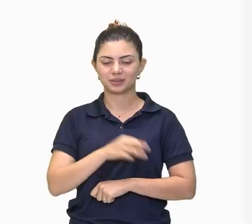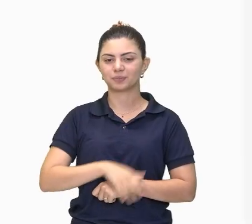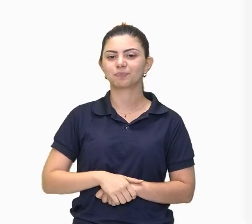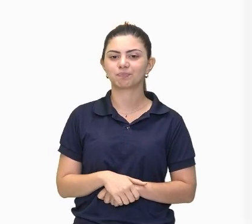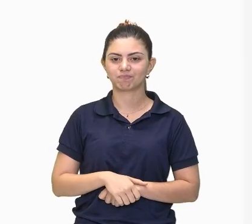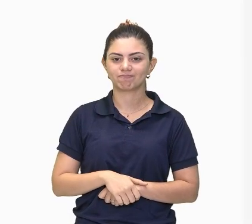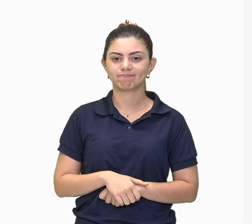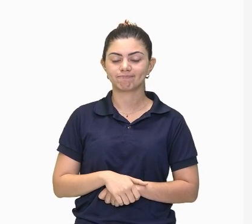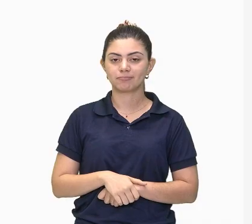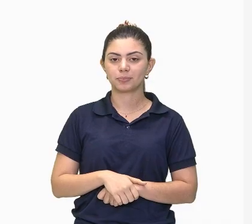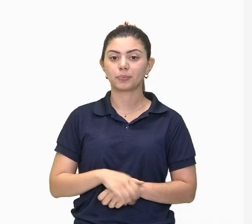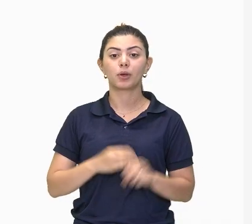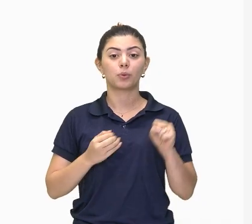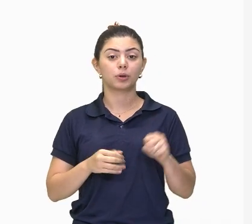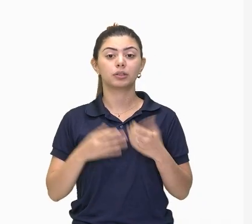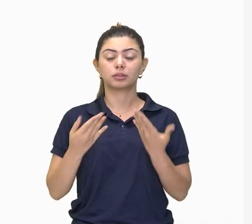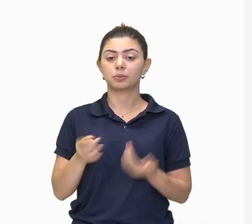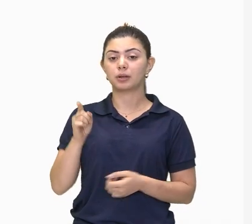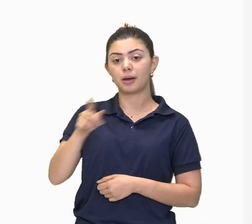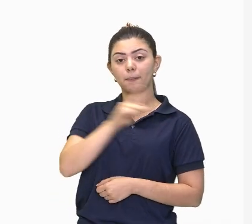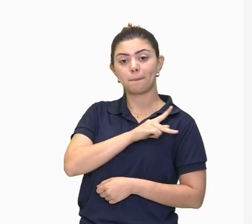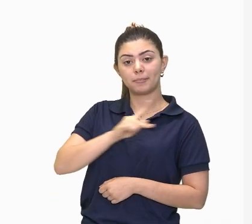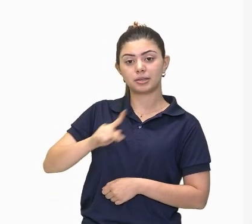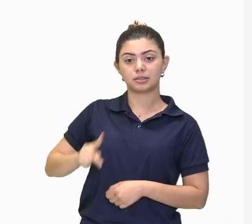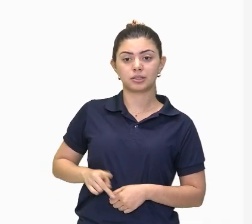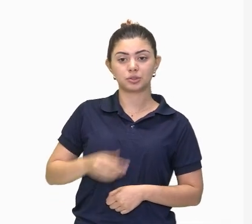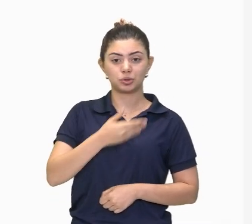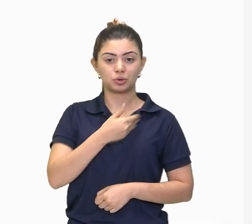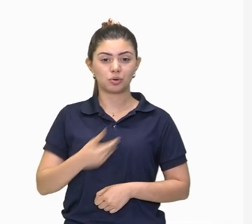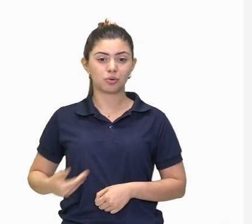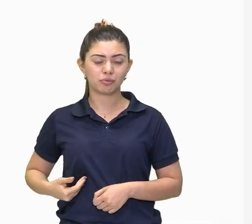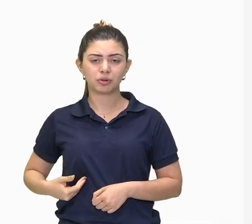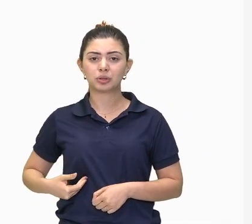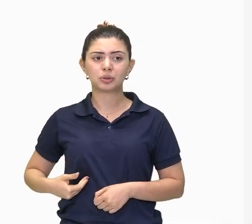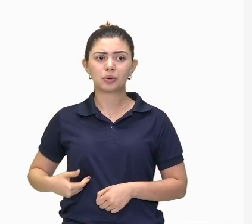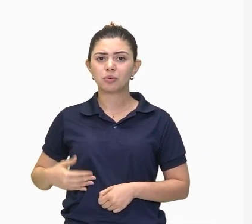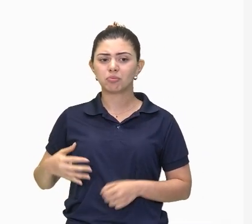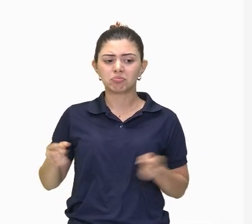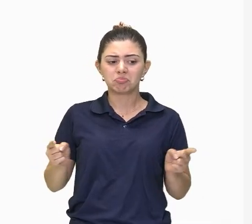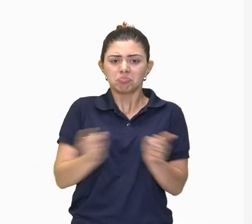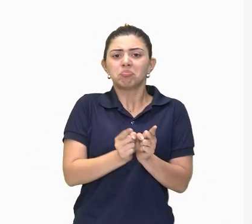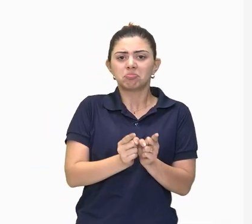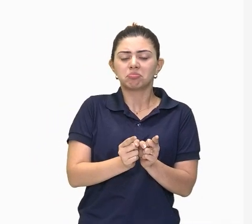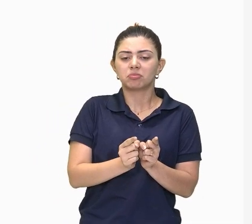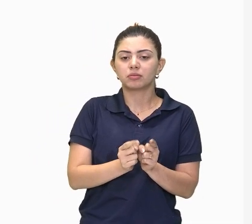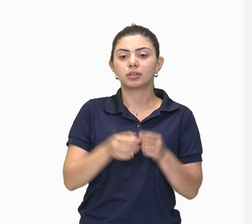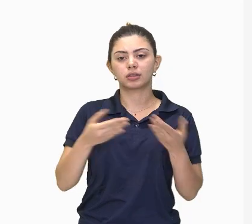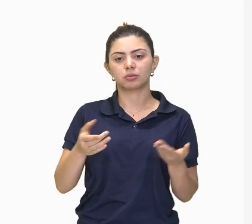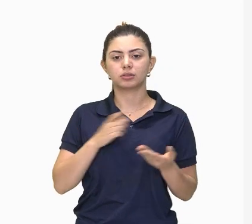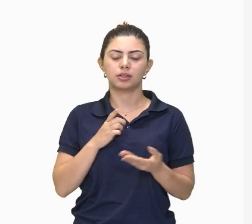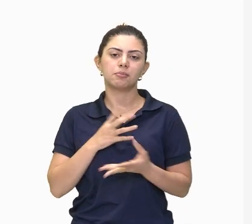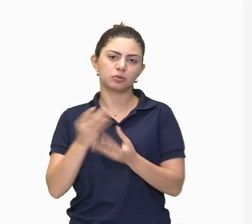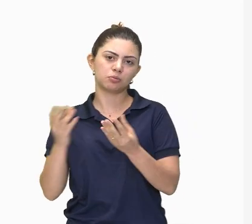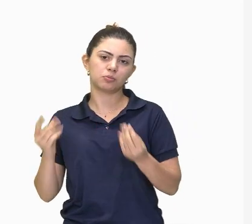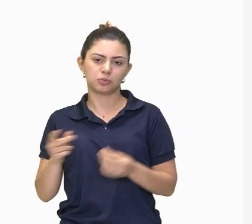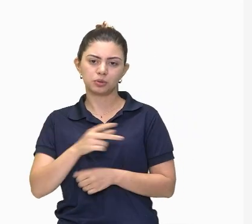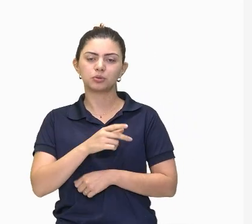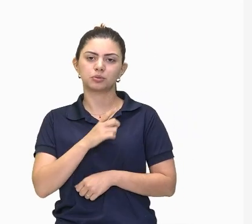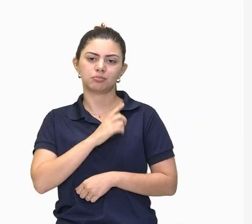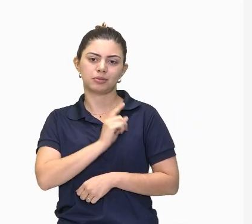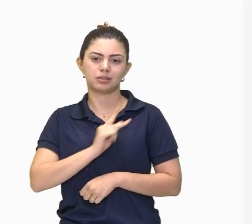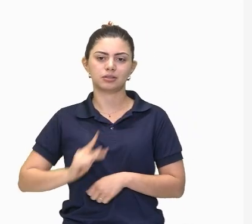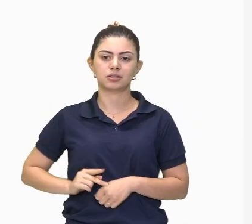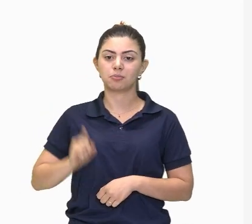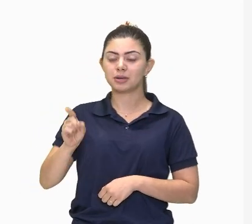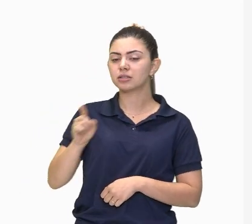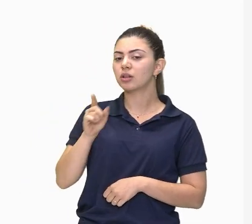Continuando. O presidente que governou por menos tempo. Entre muitos presidentes que tivemos, Carlos Luiz foi